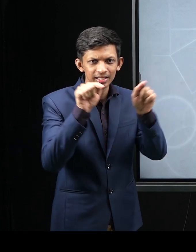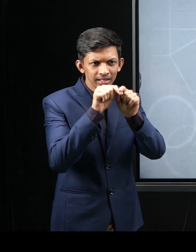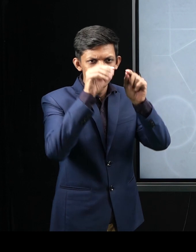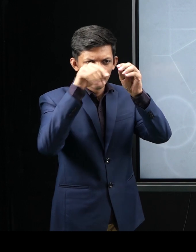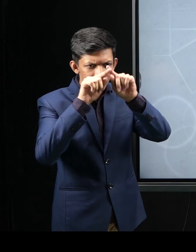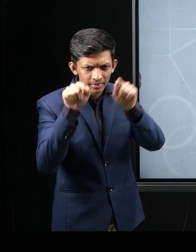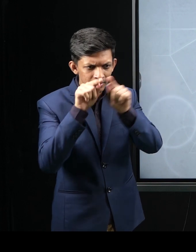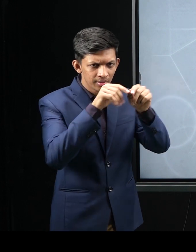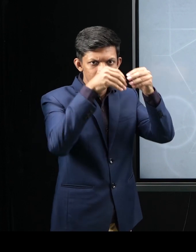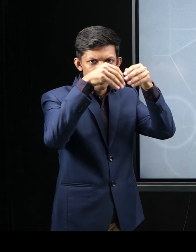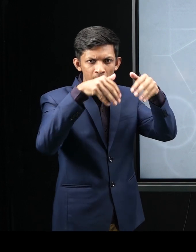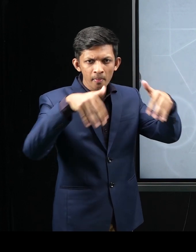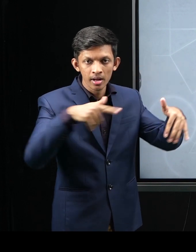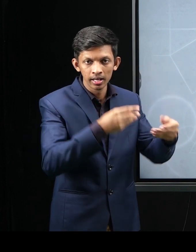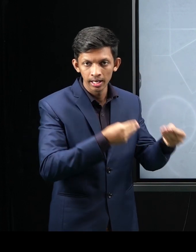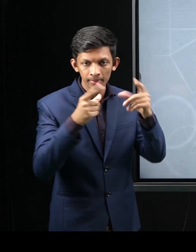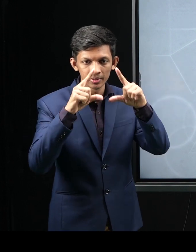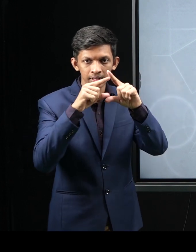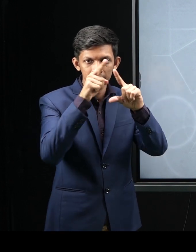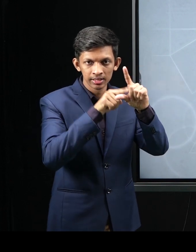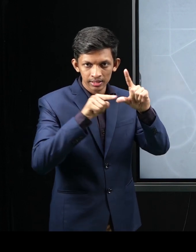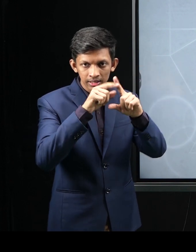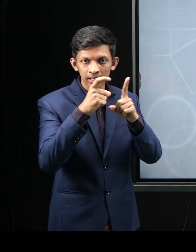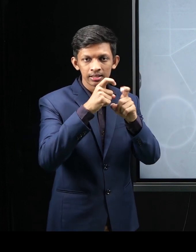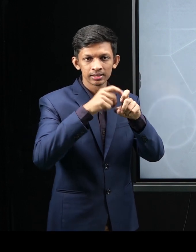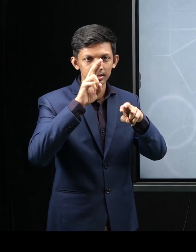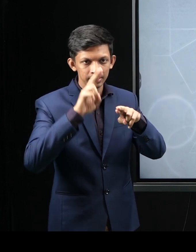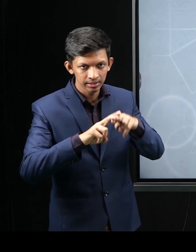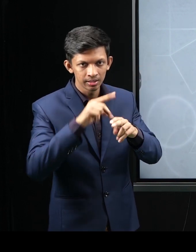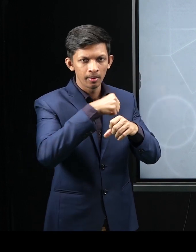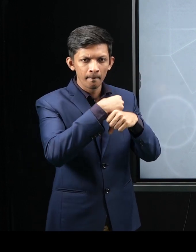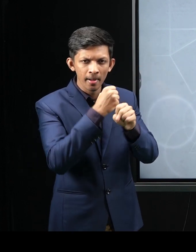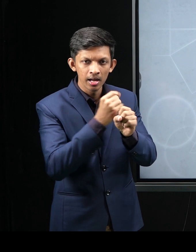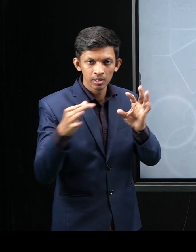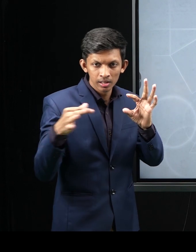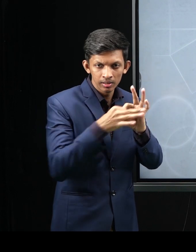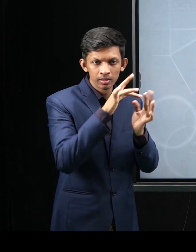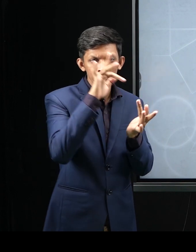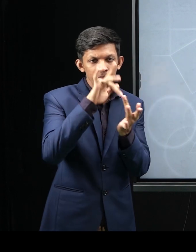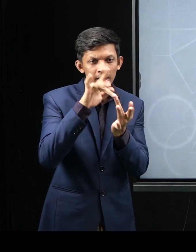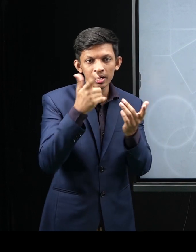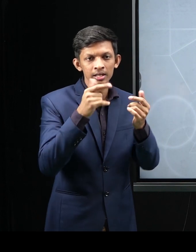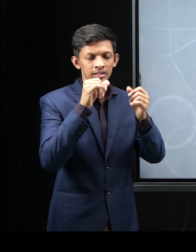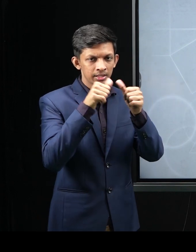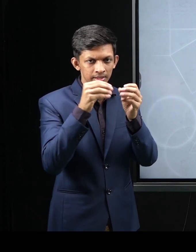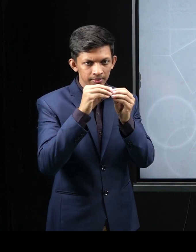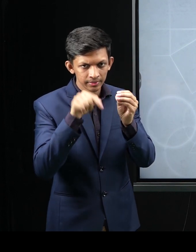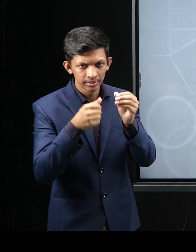చిత్రంలో చూపిన రేఖాచిత్రంలో ట్రయాంగిల్ ఏబీసీ యొక్క ఏబీ, బీసీ మరియు సీఏ భుజాల మధ్య